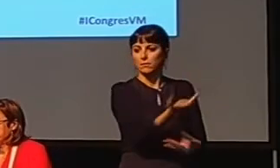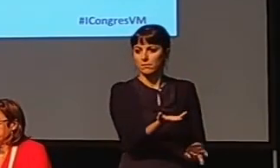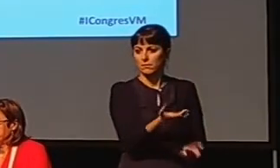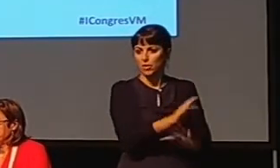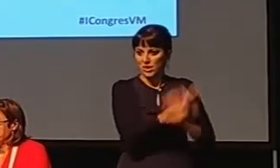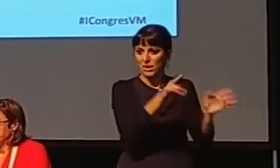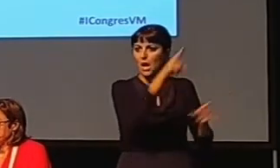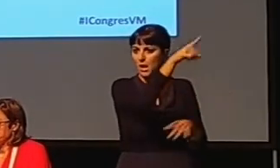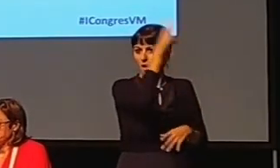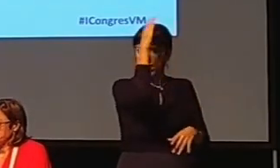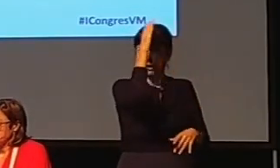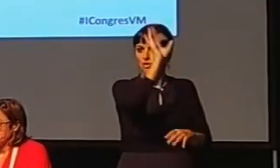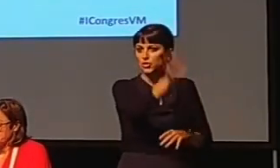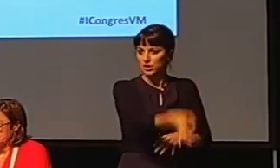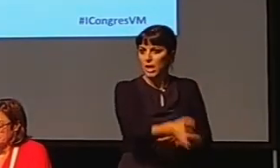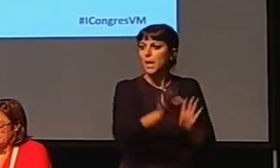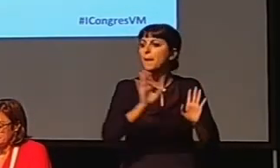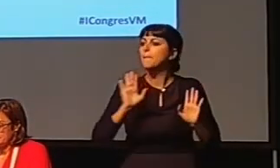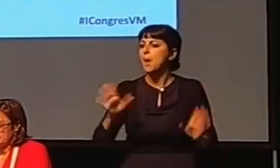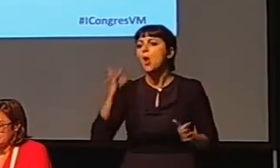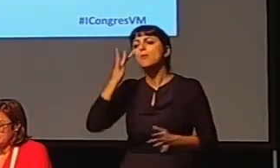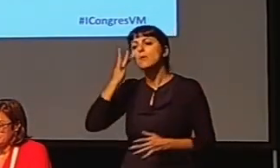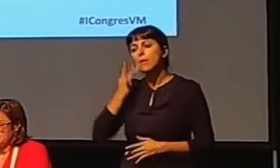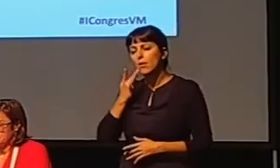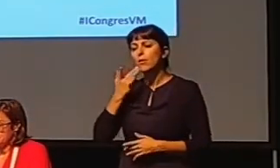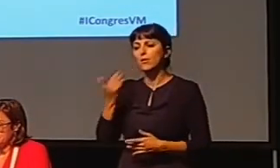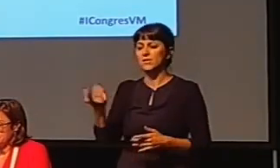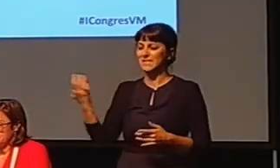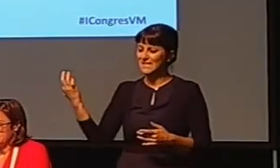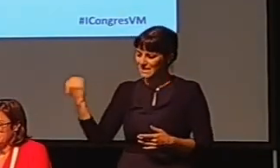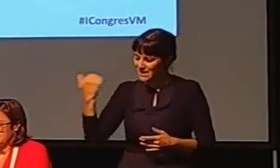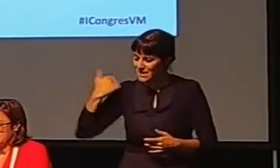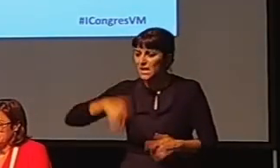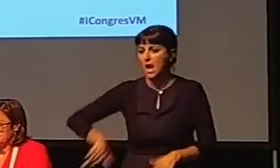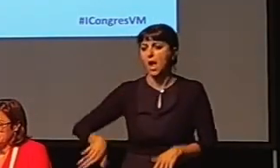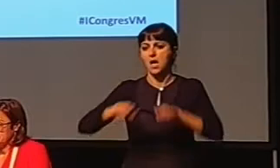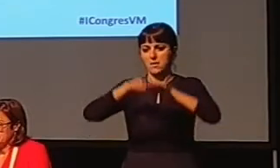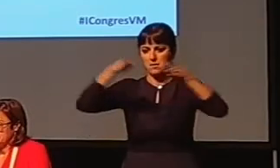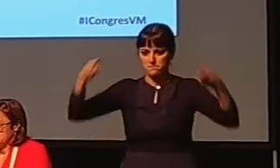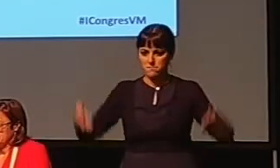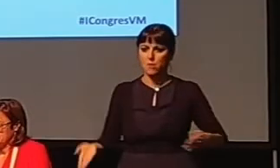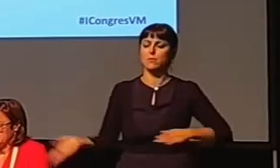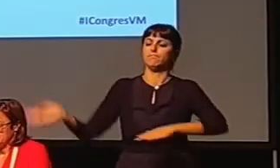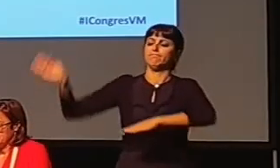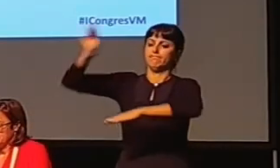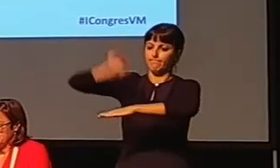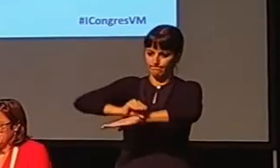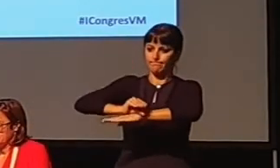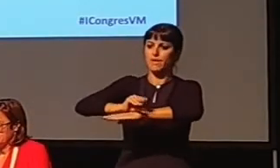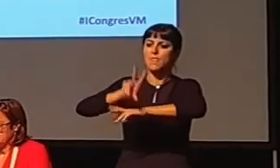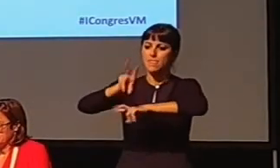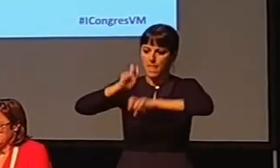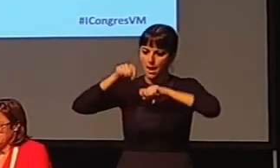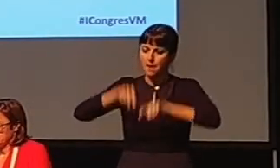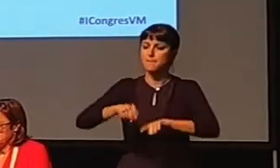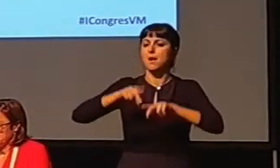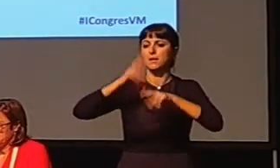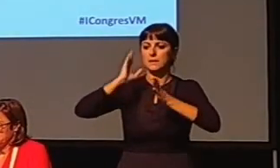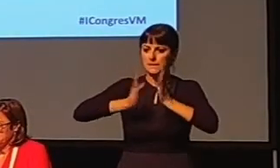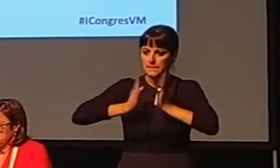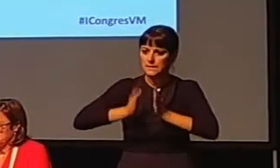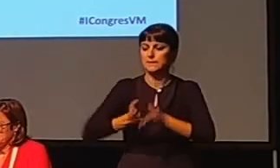Sí? I comenci a posar sobre la taula que les violències sexuals, que hi ha agressions sexuals dintre de les